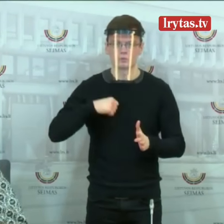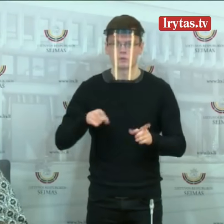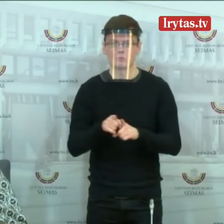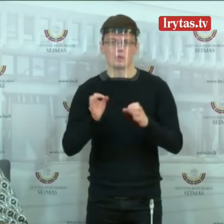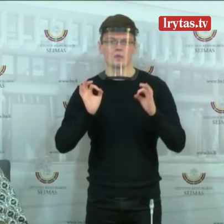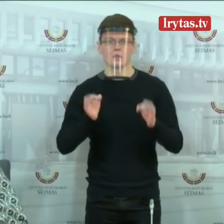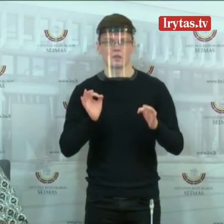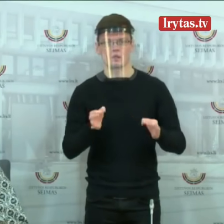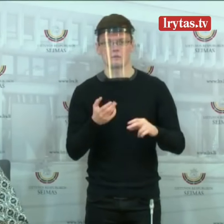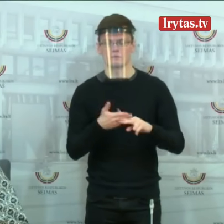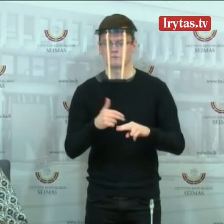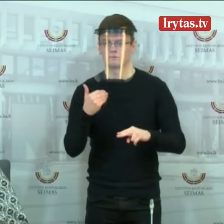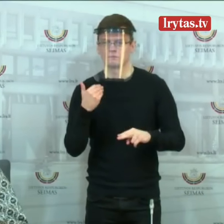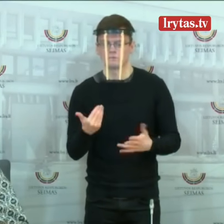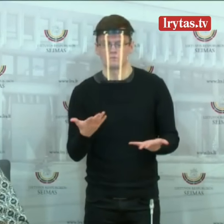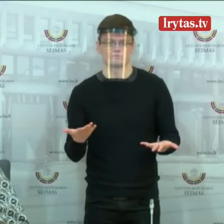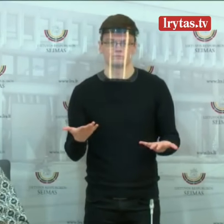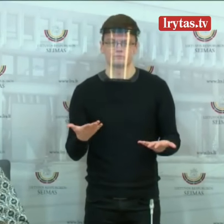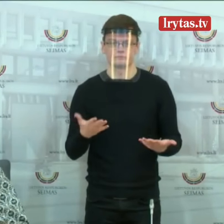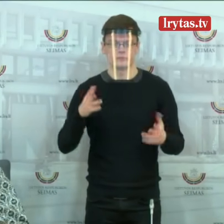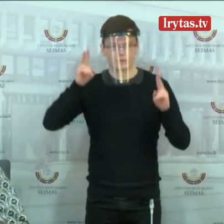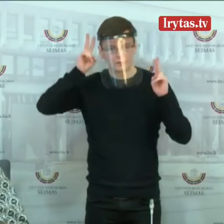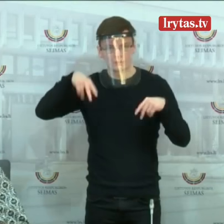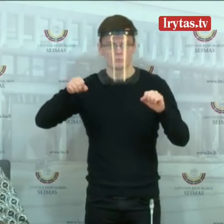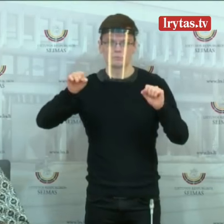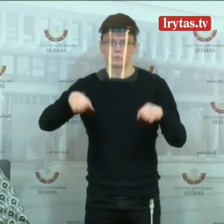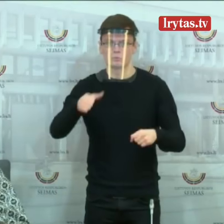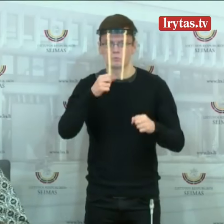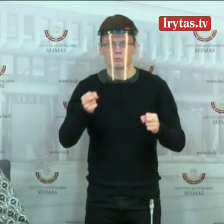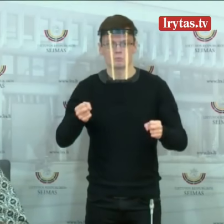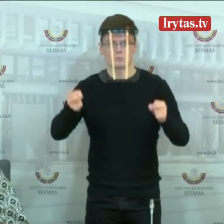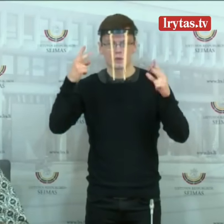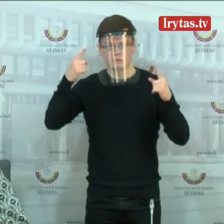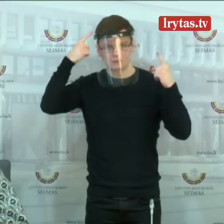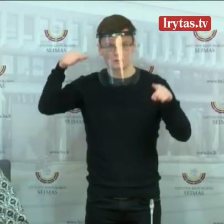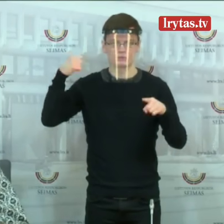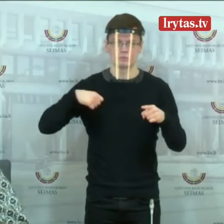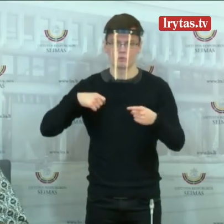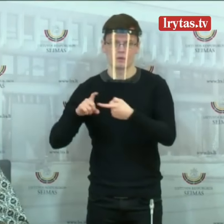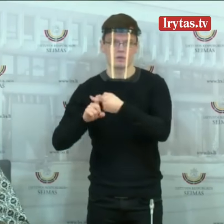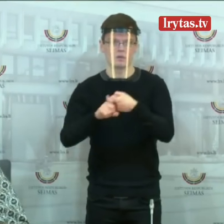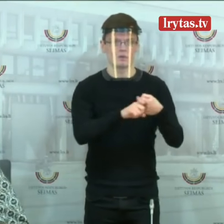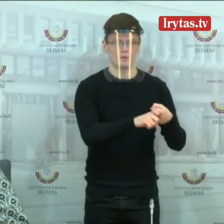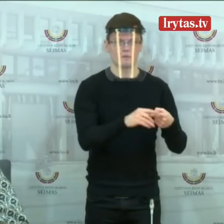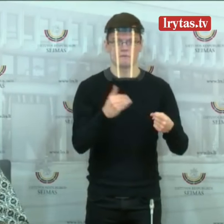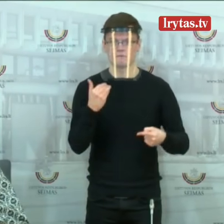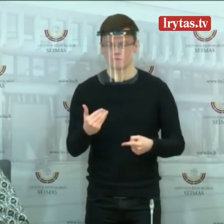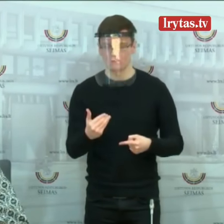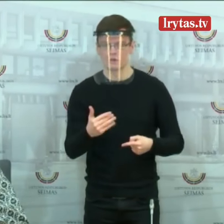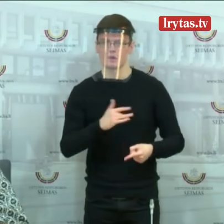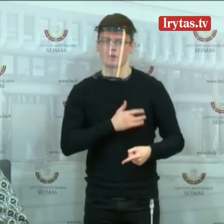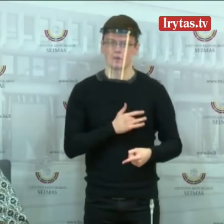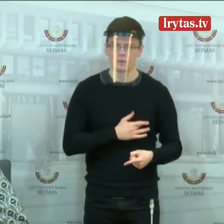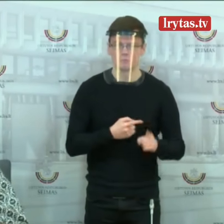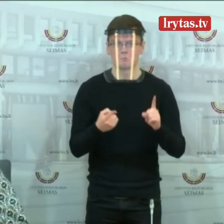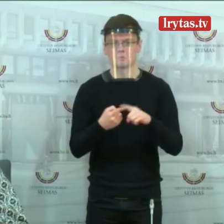simptomų, na jie nejaučia ir kartais galbūt na, net neįsivaizduoja, kad galėtų kelti grėsmę aplinkiniams. Tai visų pirma, tai kelia nerimą.